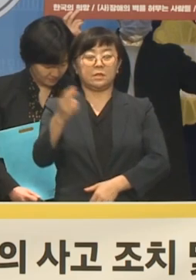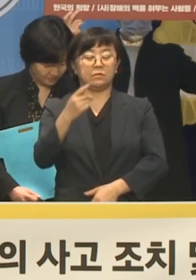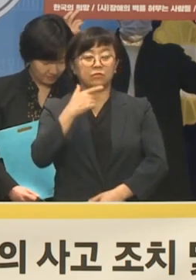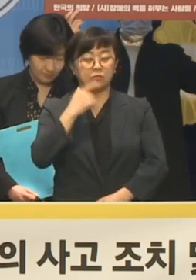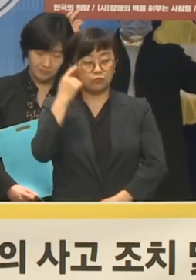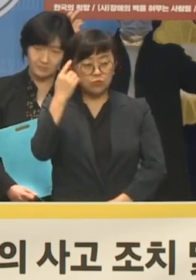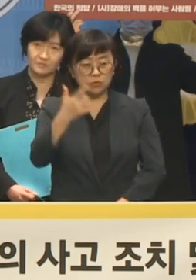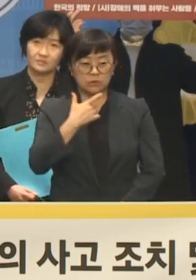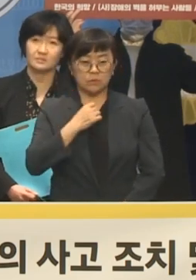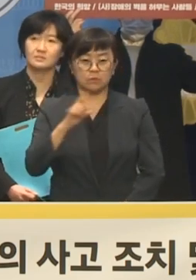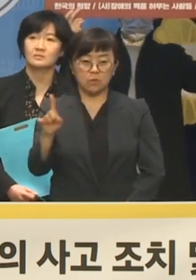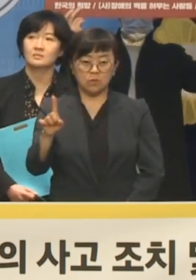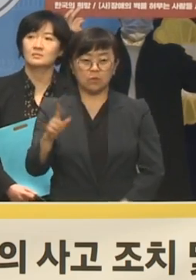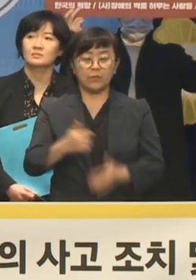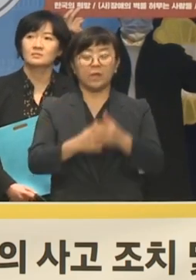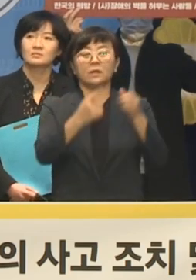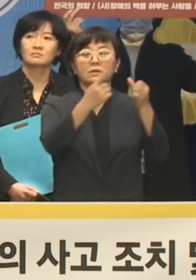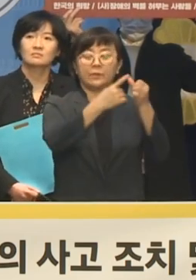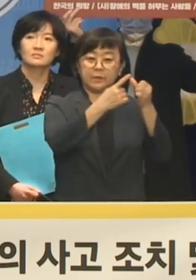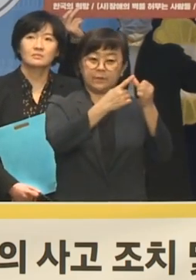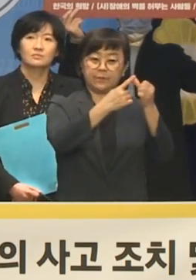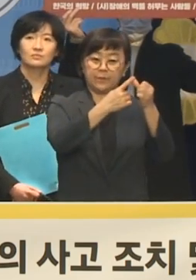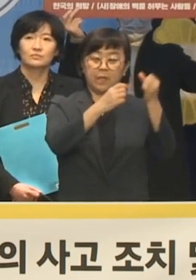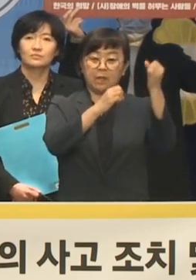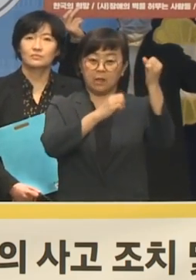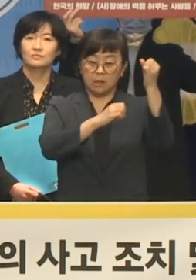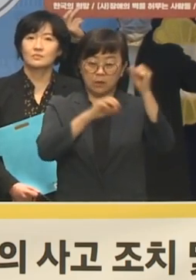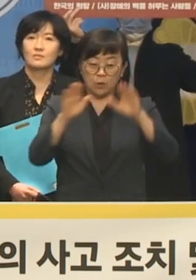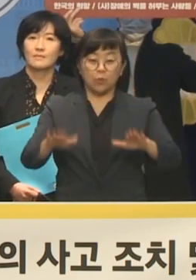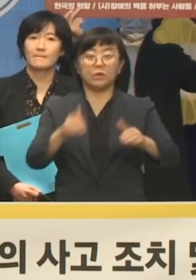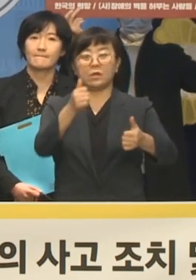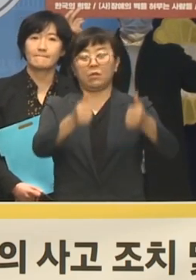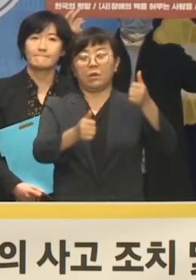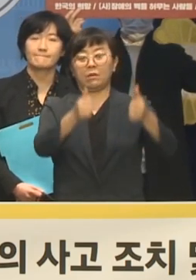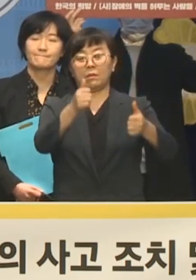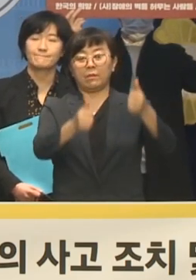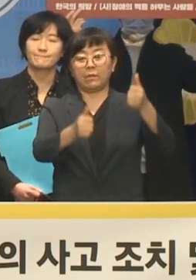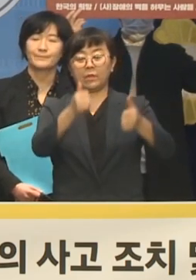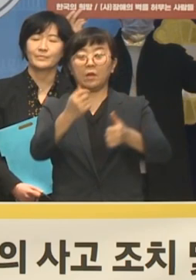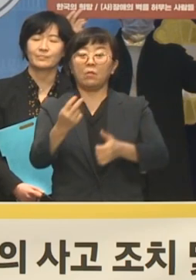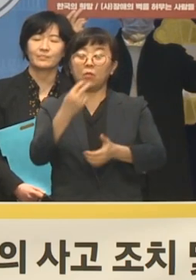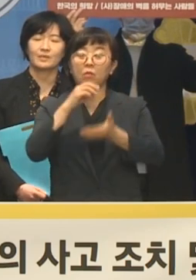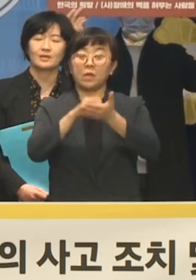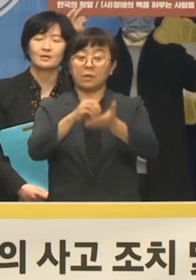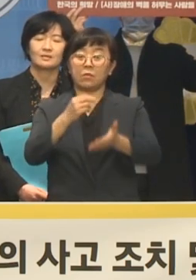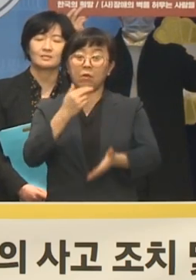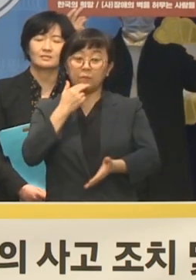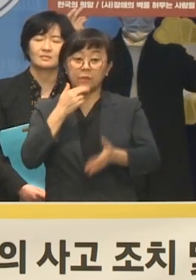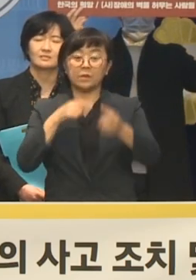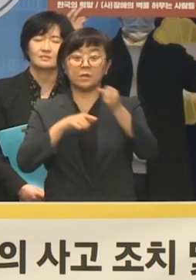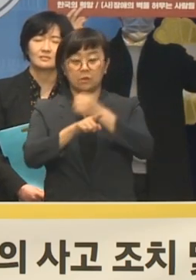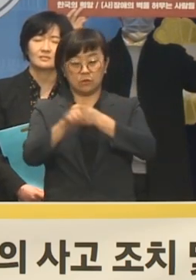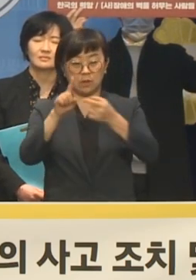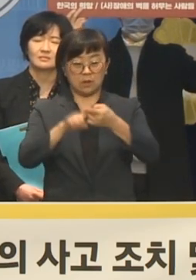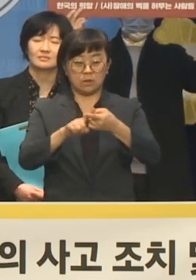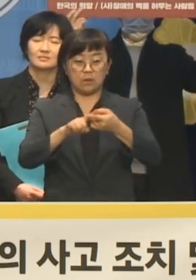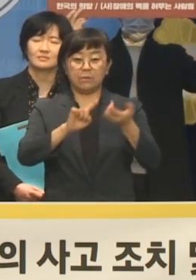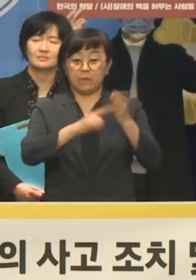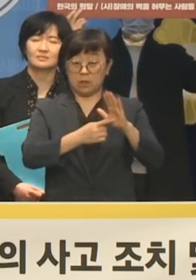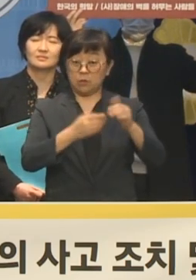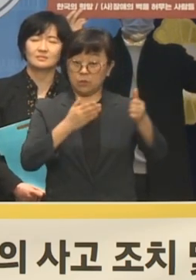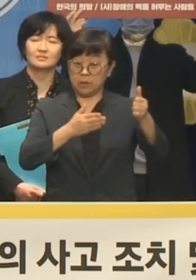싶습니다. 첫째, 근본 대회에서 보험을 가입하지 않은 이유를 소명해